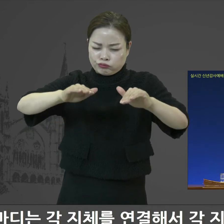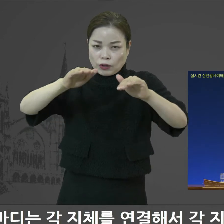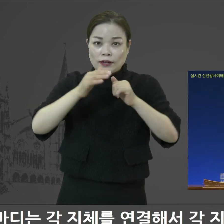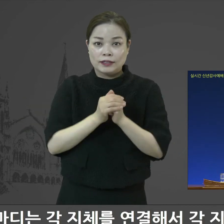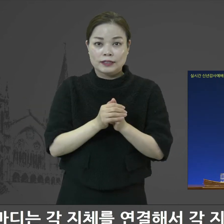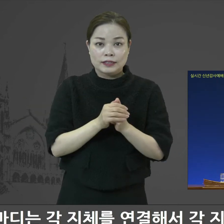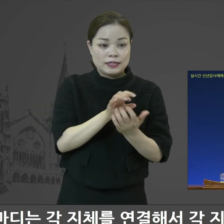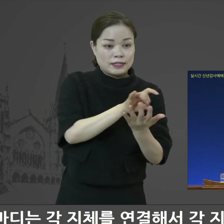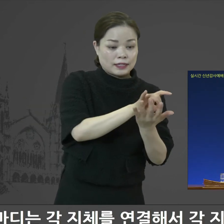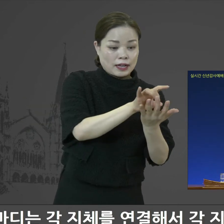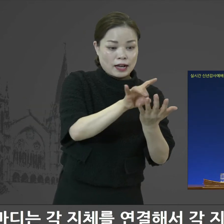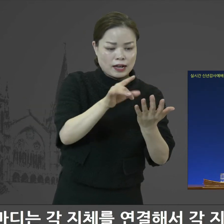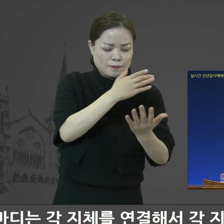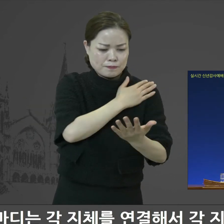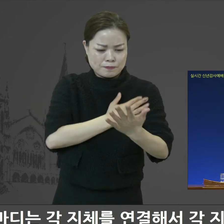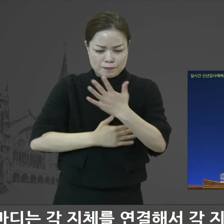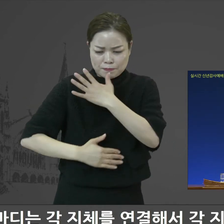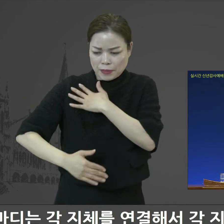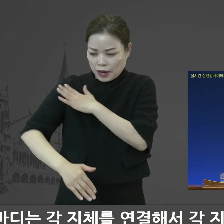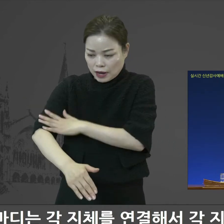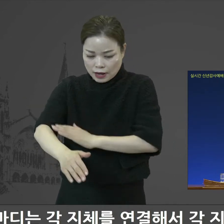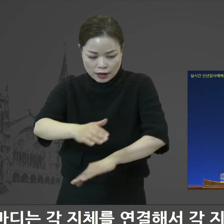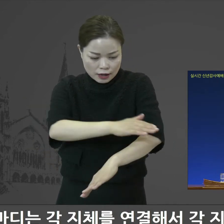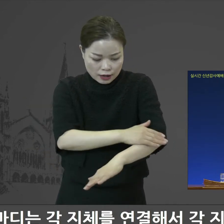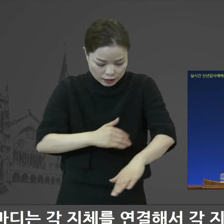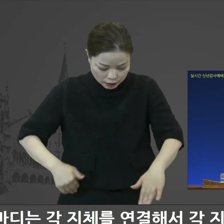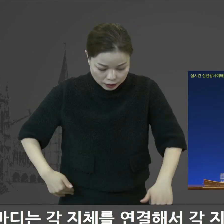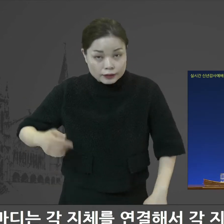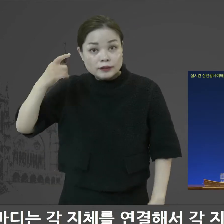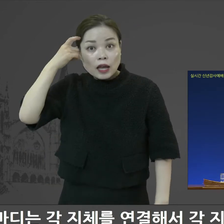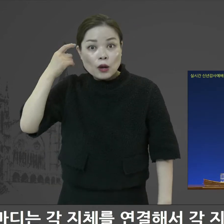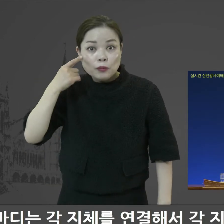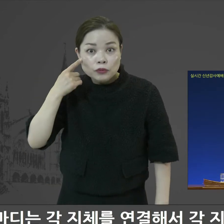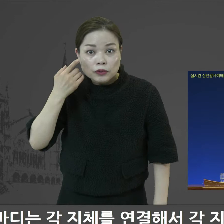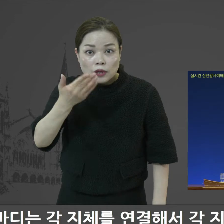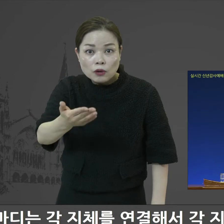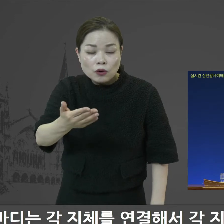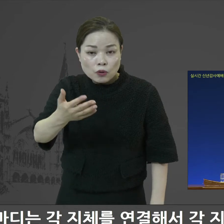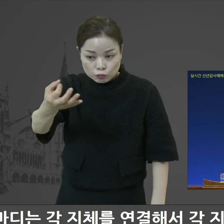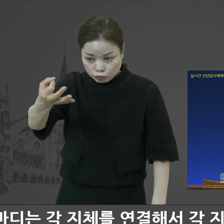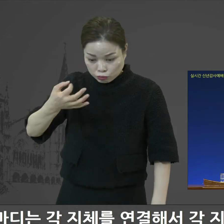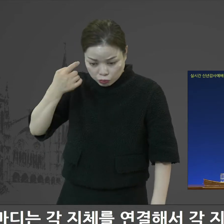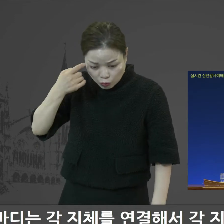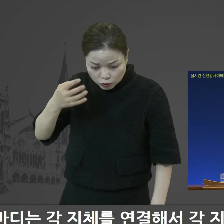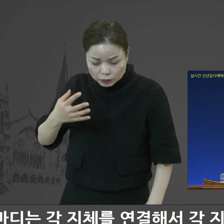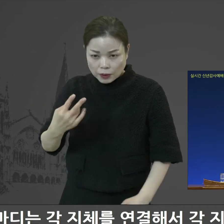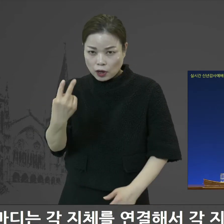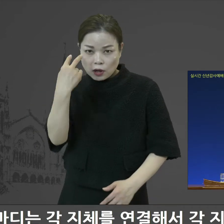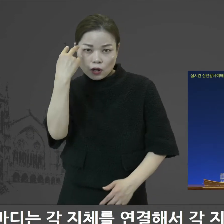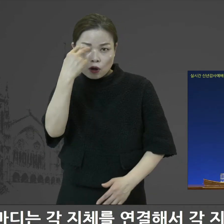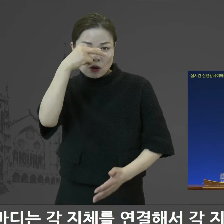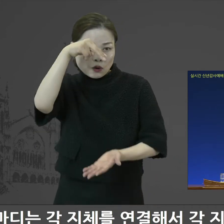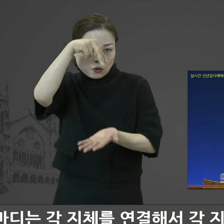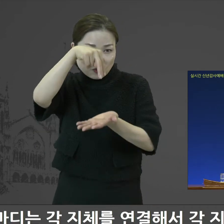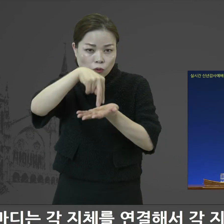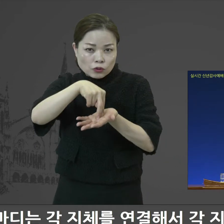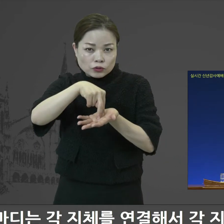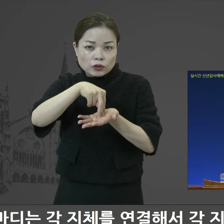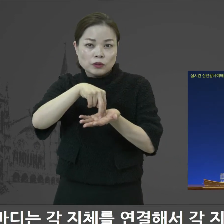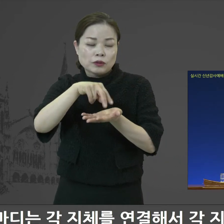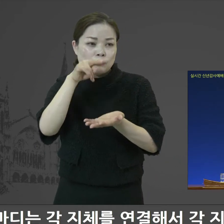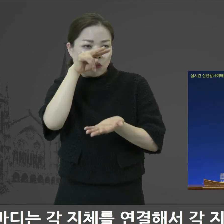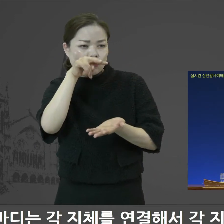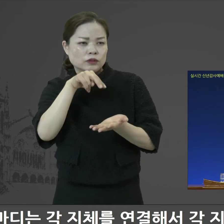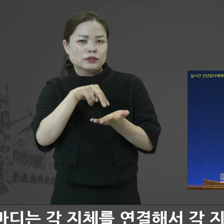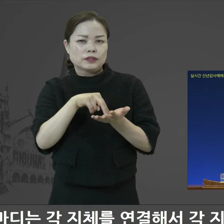각 마디로 연결된 지체를 생각해 보십시오. 마디로 연결된 부분들에게 초점을 두면